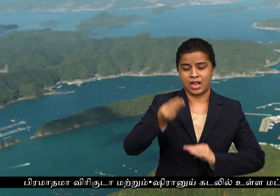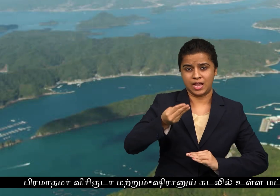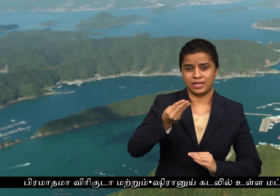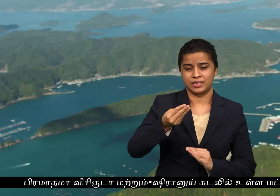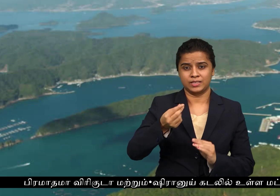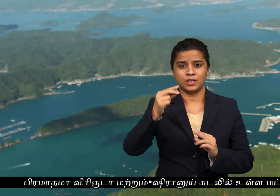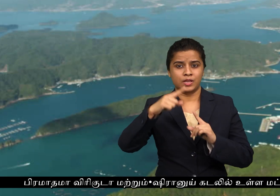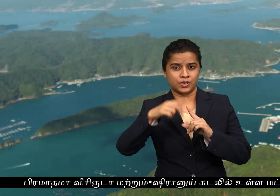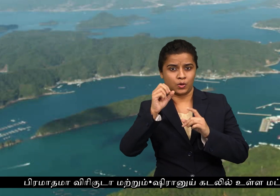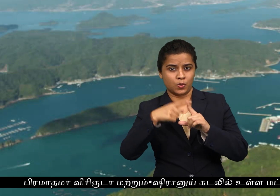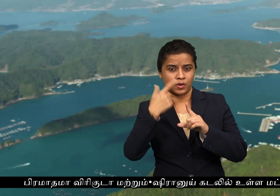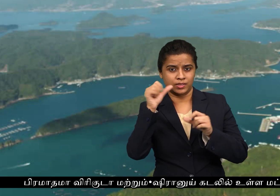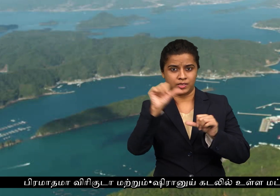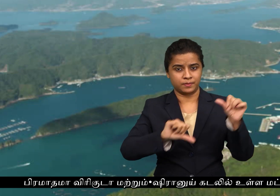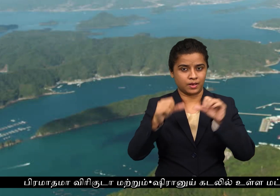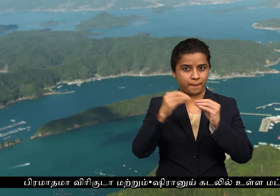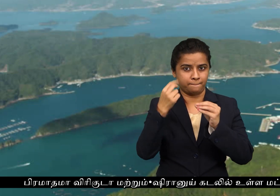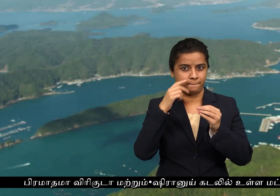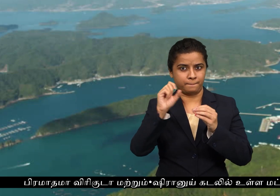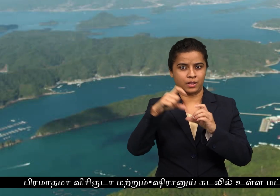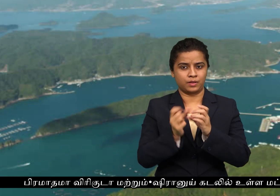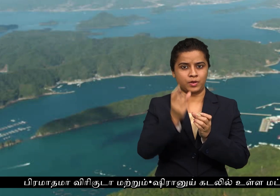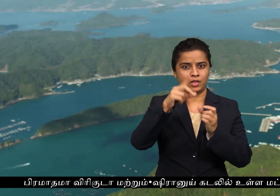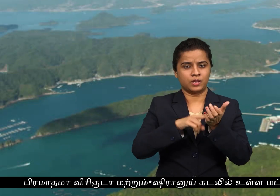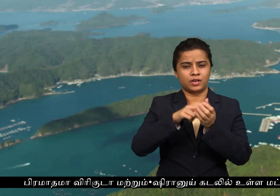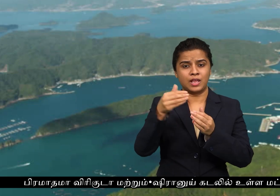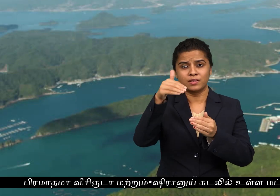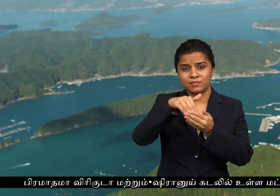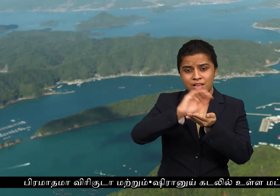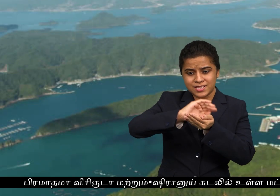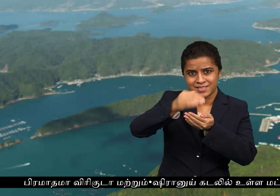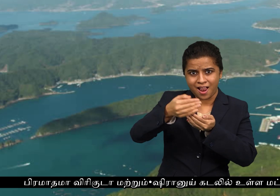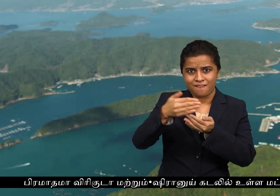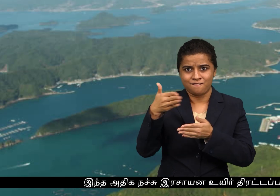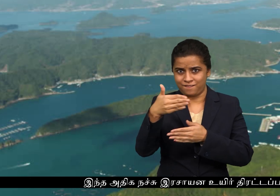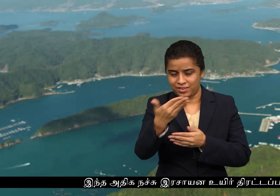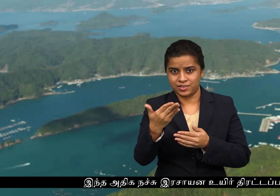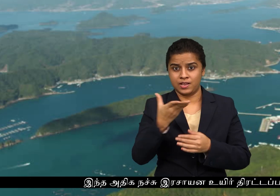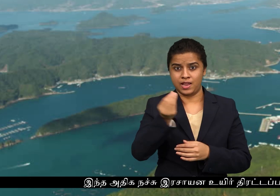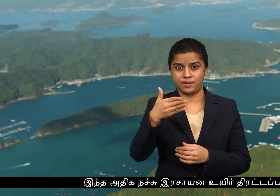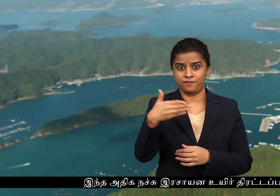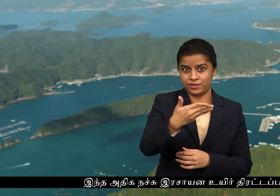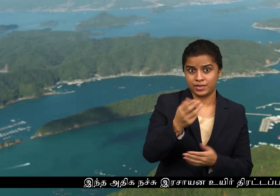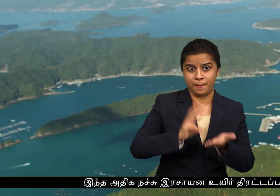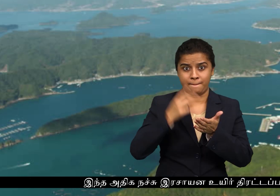மினமாட்டா விரிகுடா மற்றும் ஷிரனாயு கடலில் உள்ள மட்டி மற்றும் மீன்களில் இந்த அதிக நச்சு ரசாயன